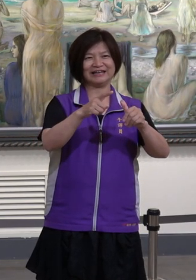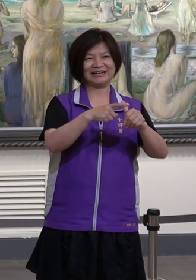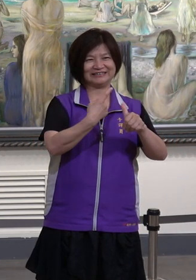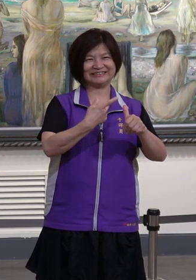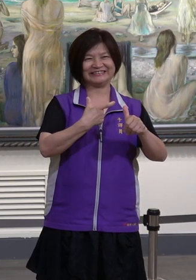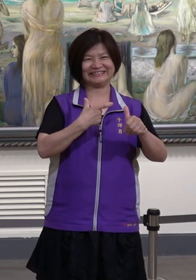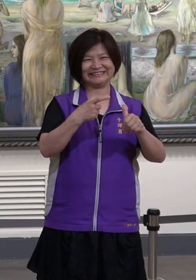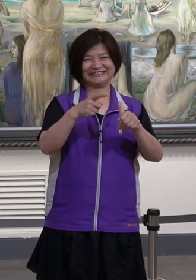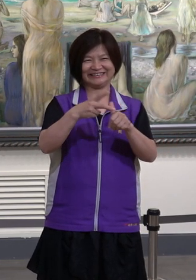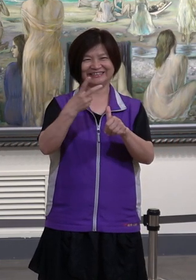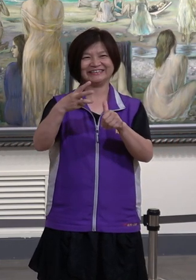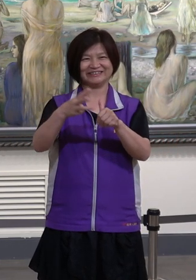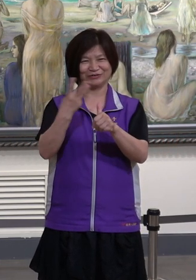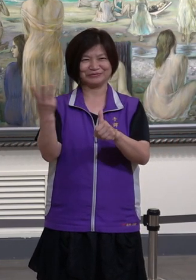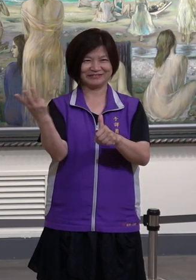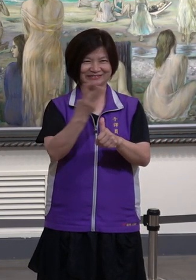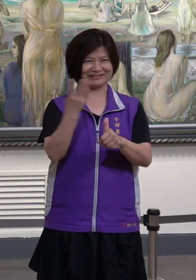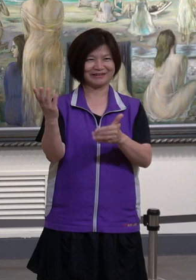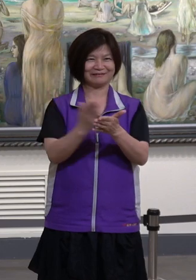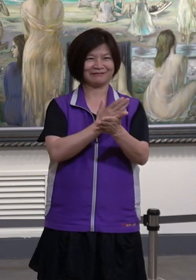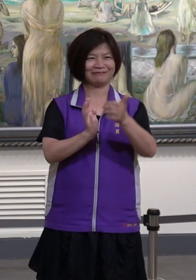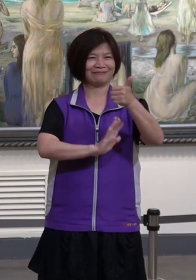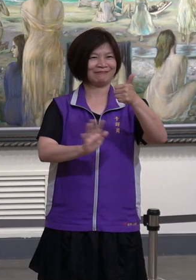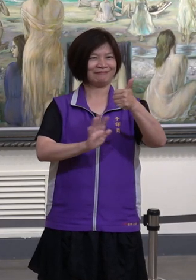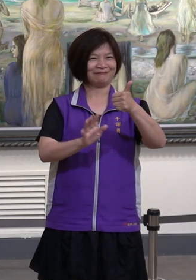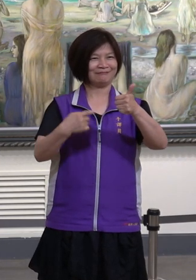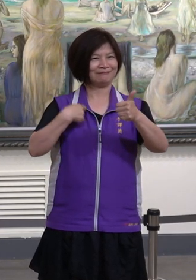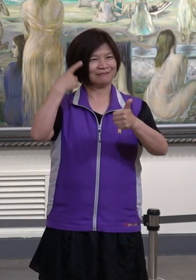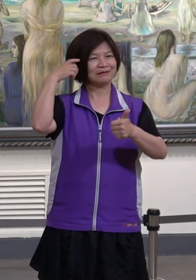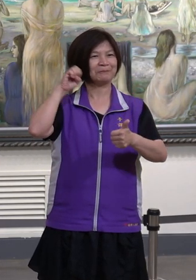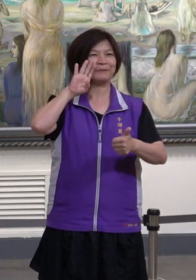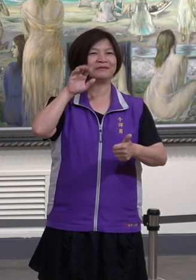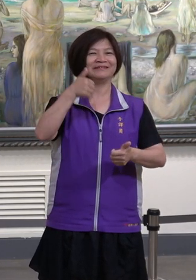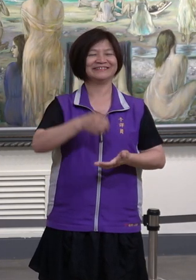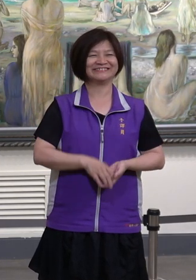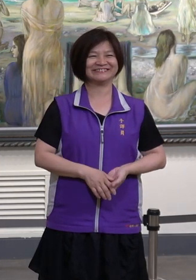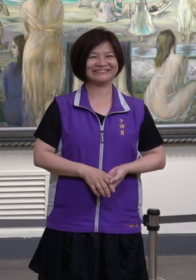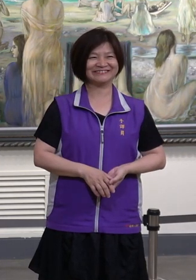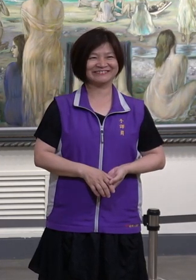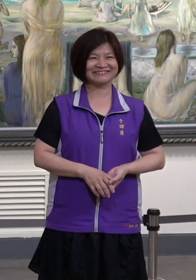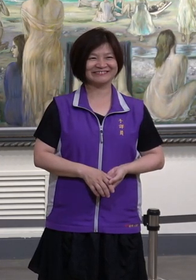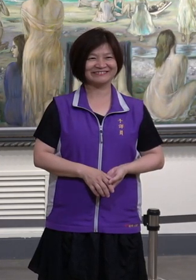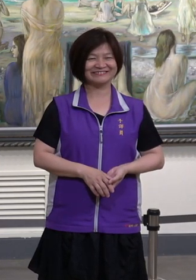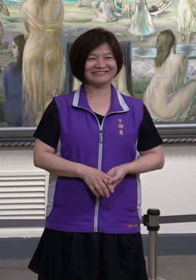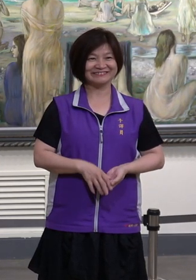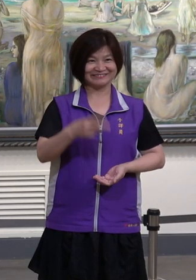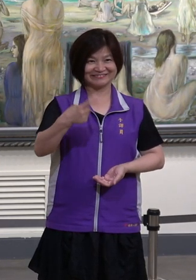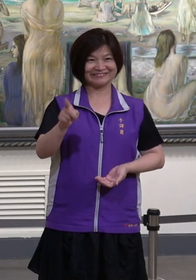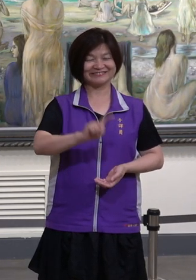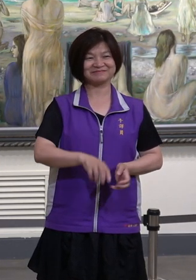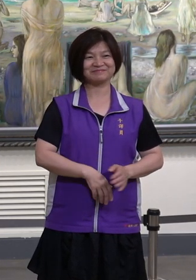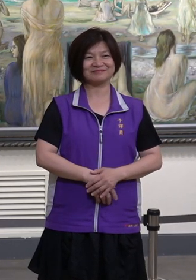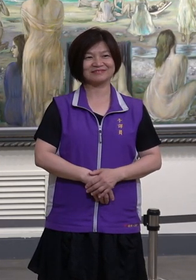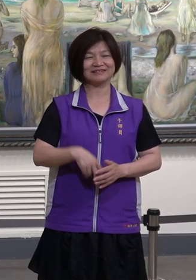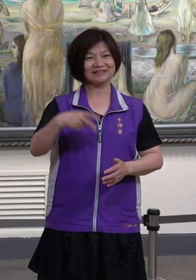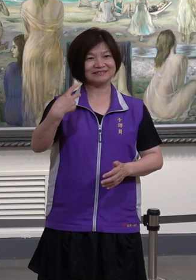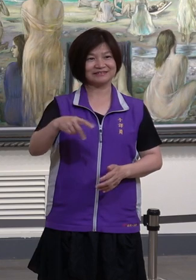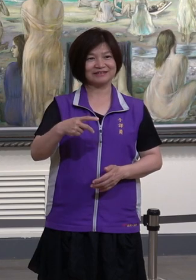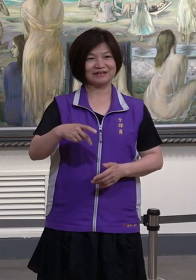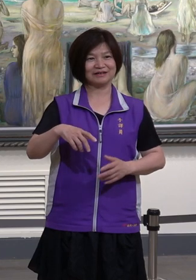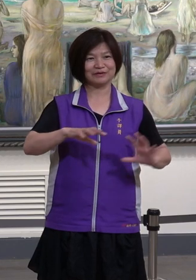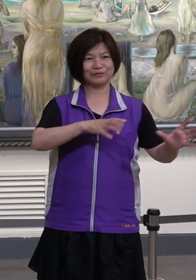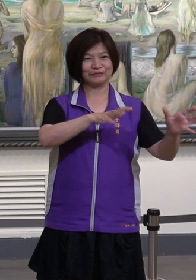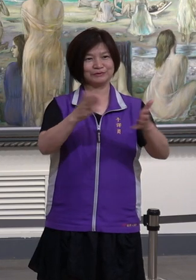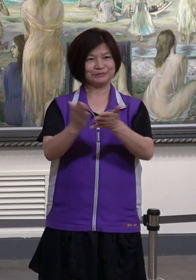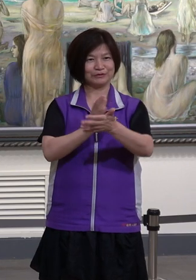的荣誉评审委员，那是何其荣誉！然后又是在国际